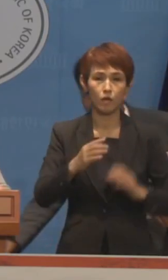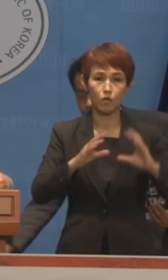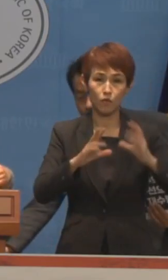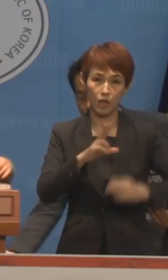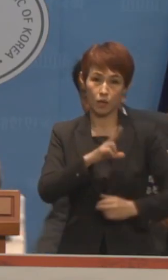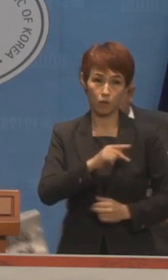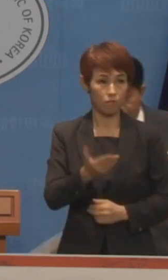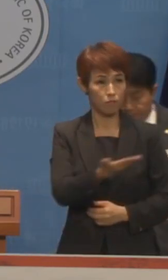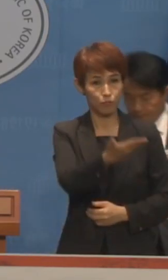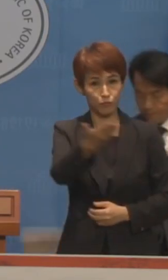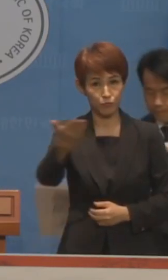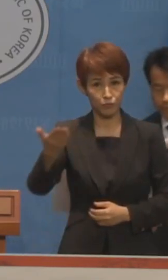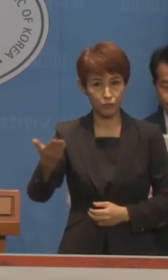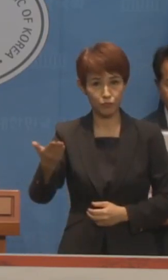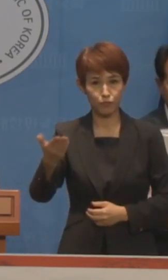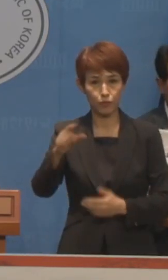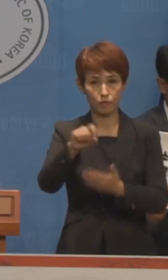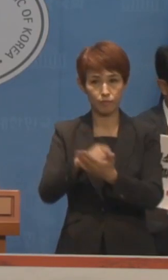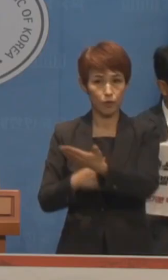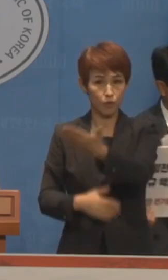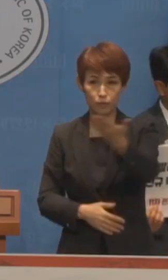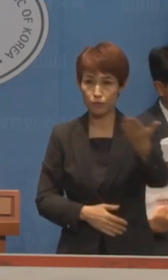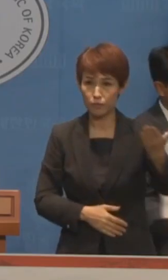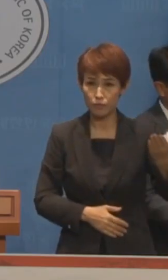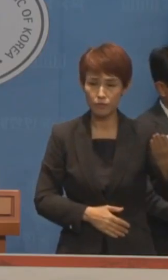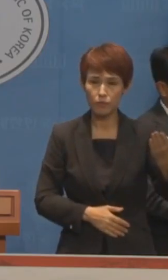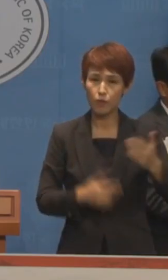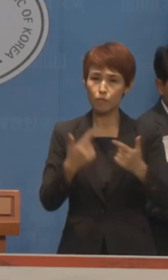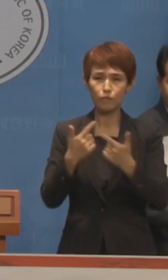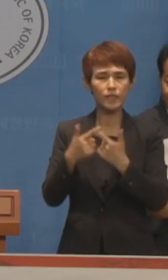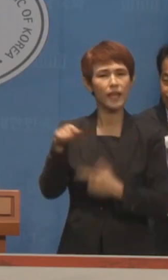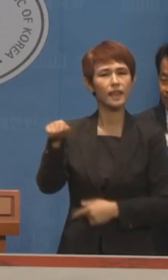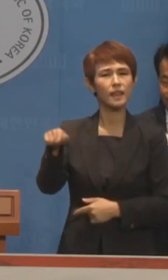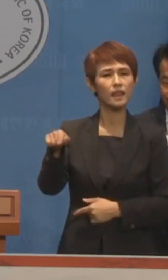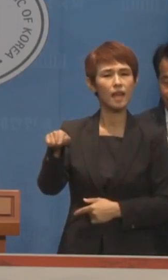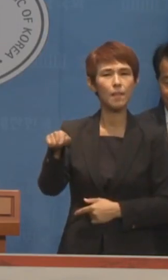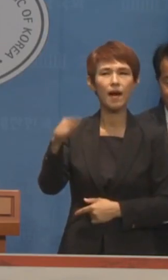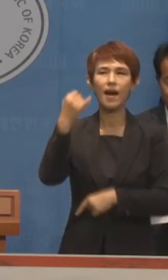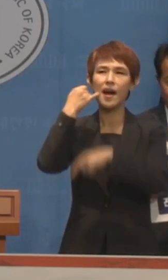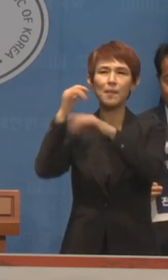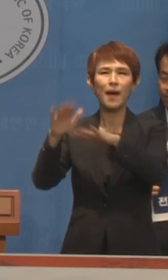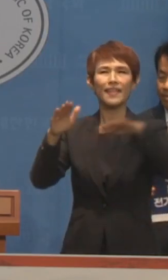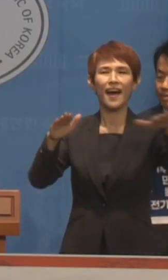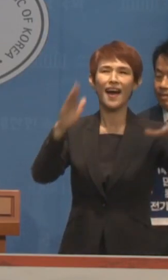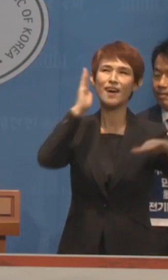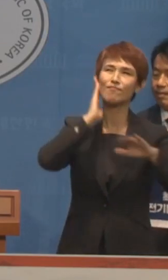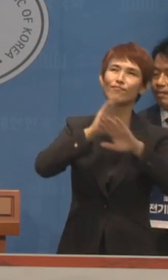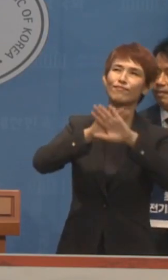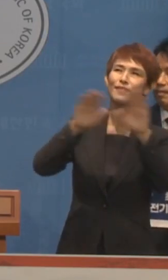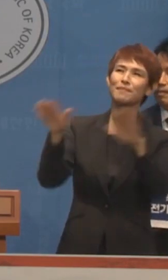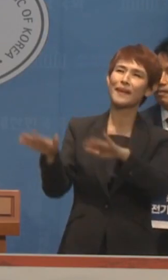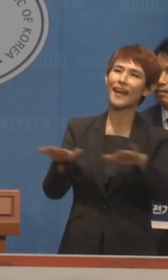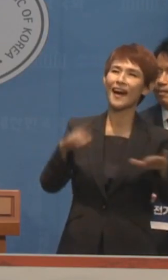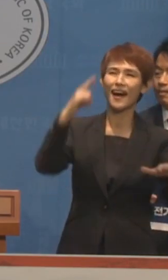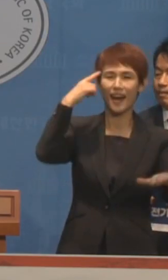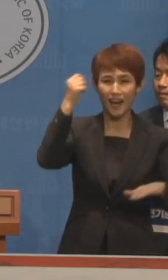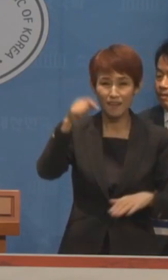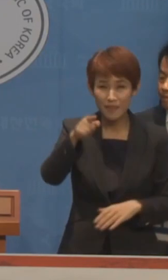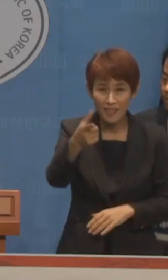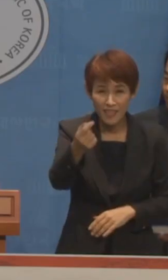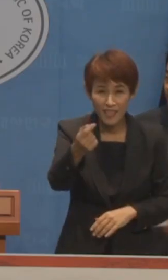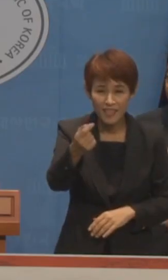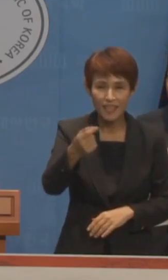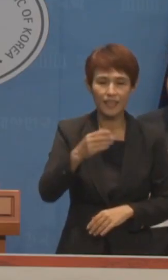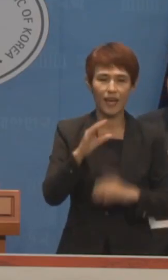국회의원분들 그리고 언론인 여러분들은 부산이라고 하면 아마도 푸른 바다를 가장 먼저 떠올리실 겁니다. 제가